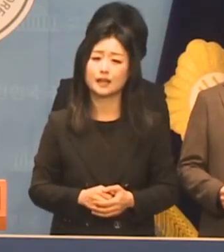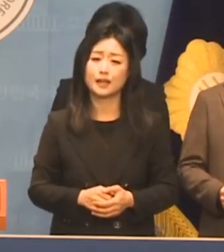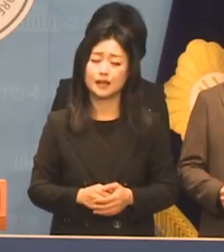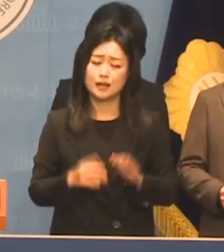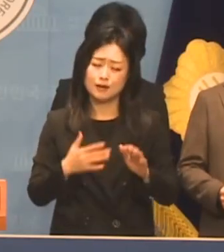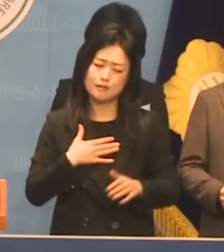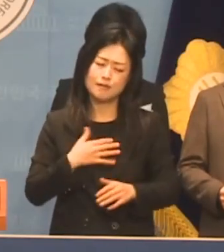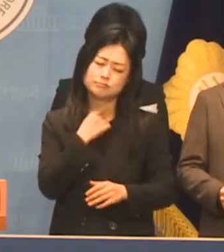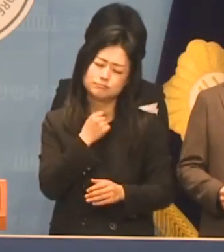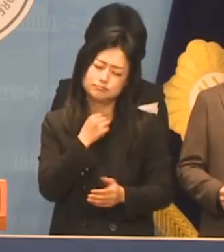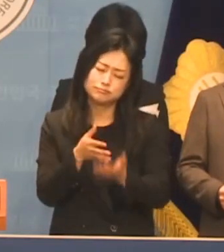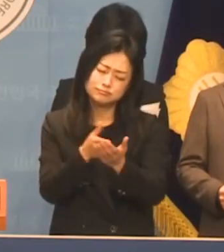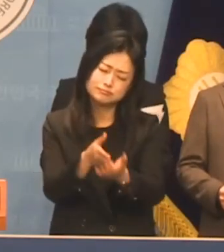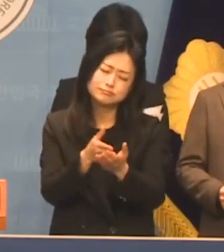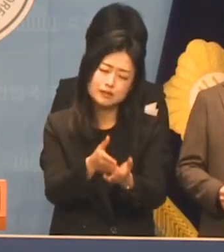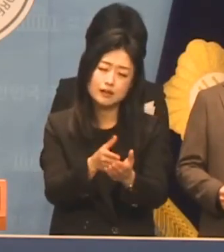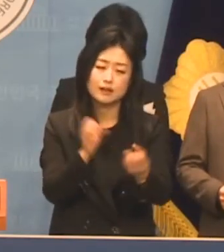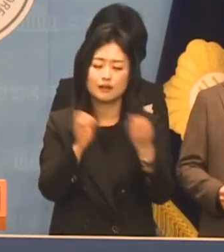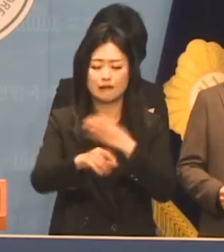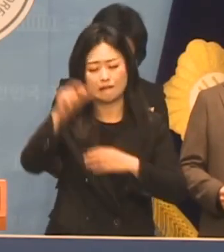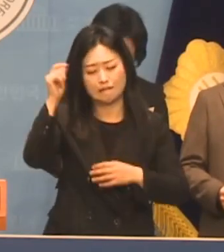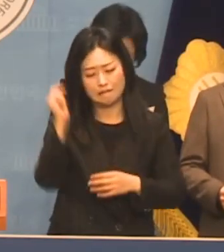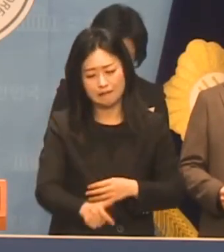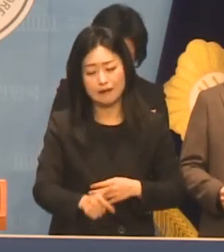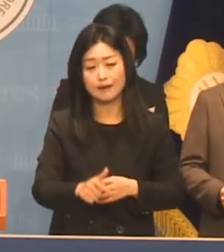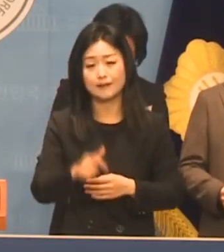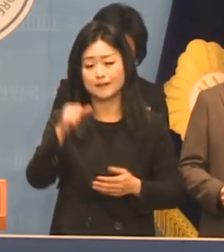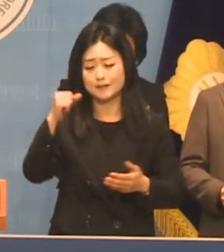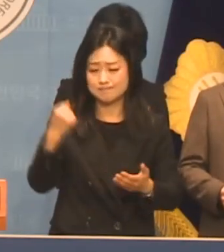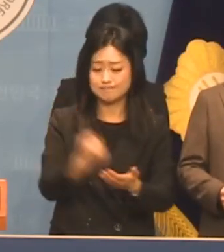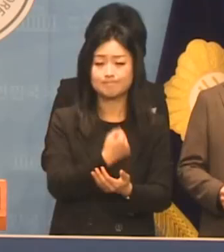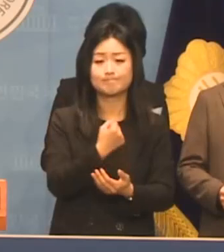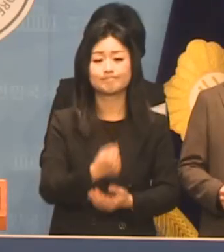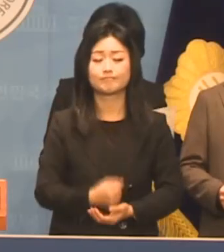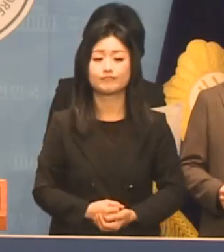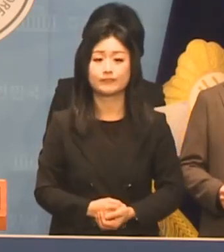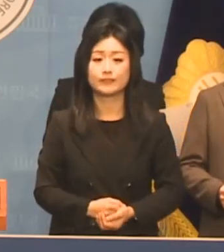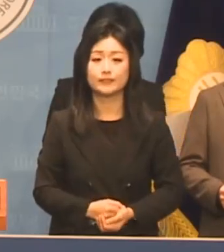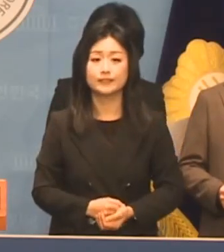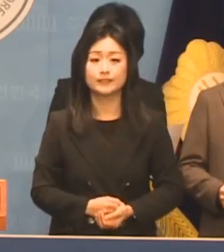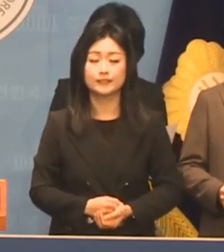절박한 요구에 응답하지 못하고 있는 실정입니다.